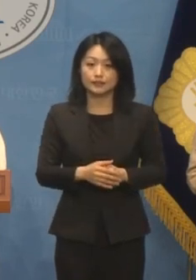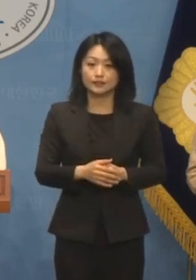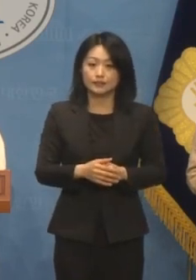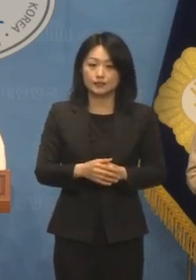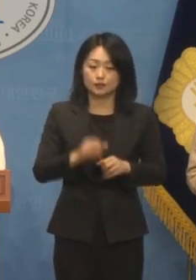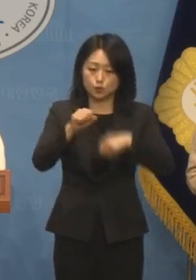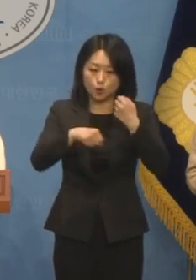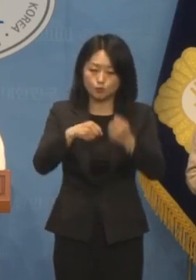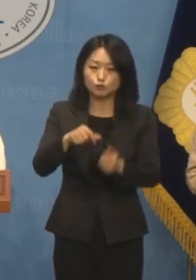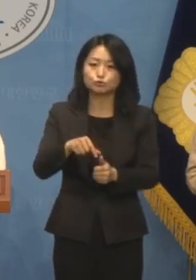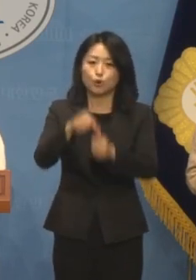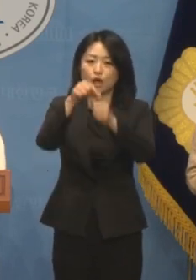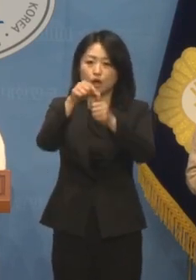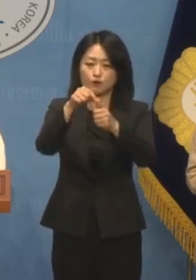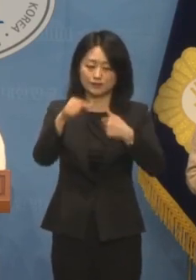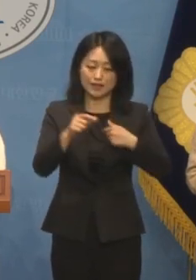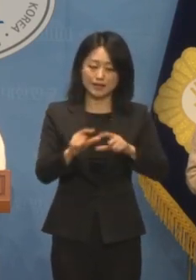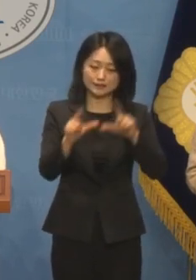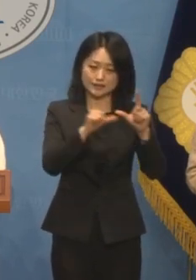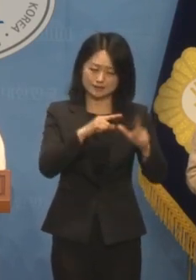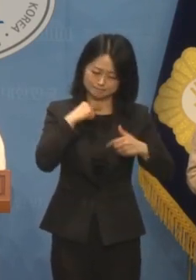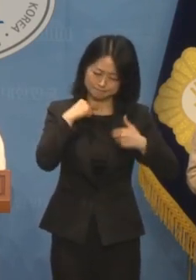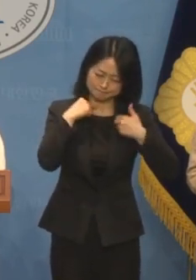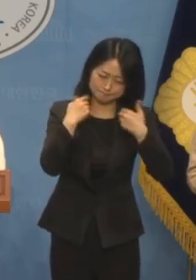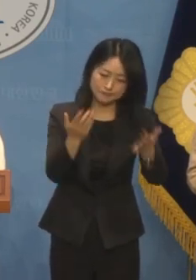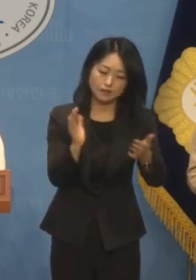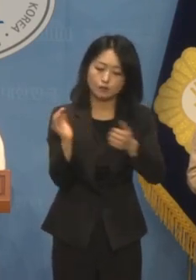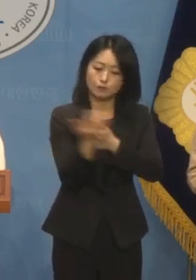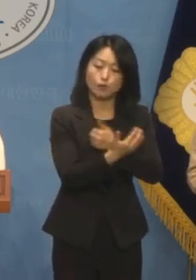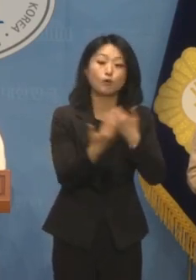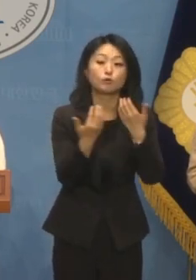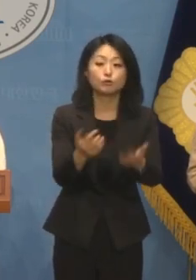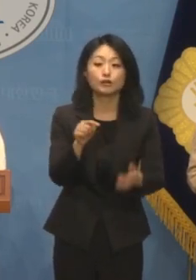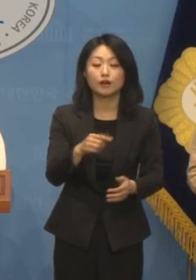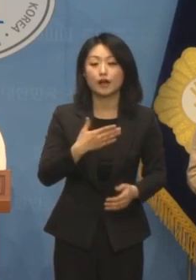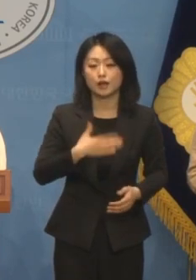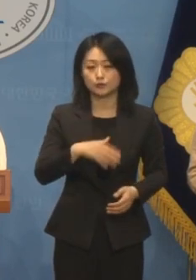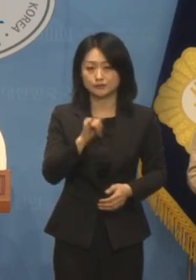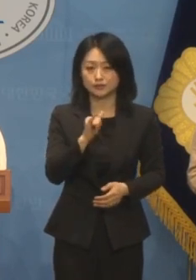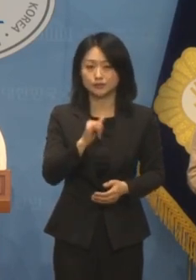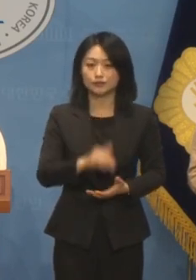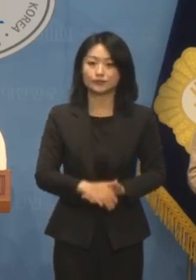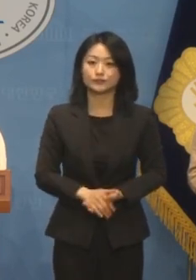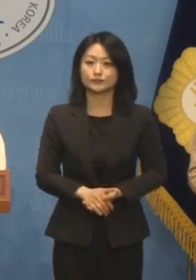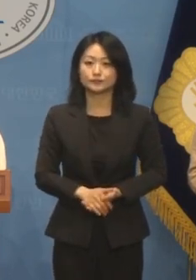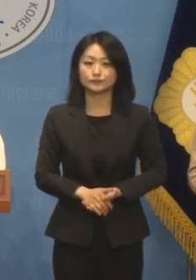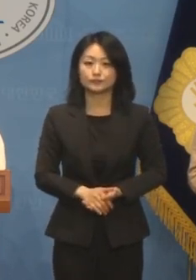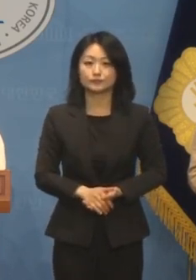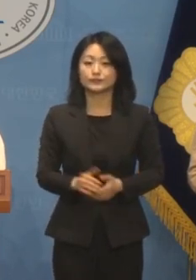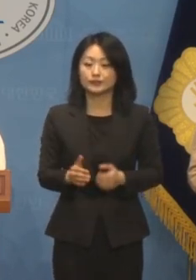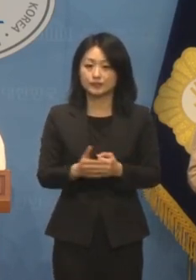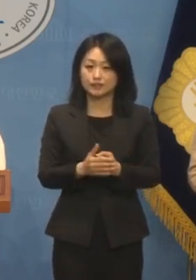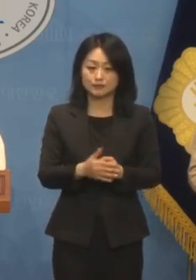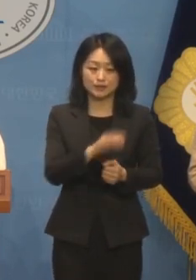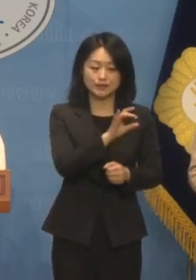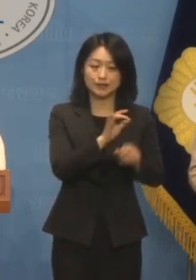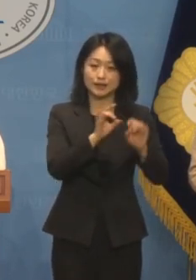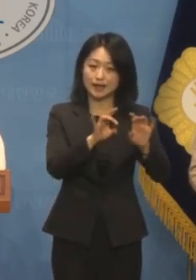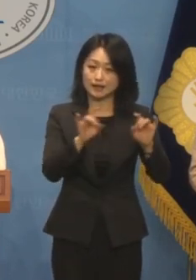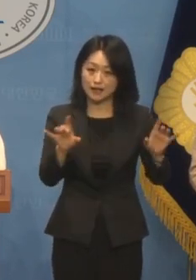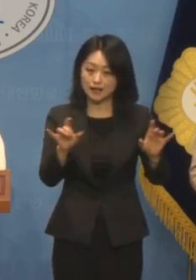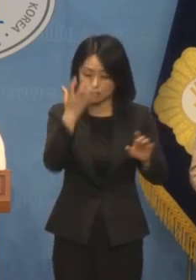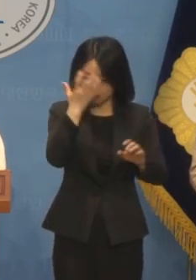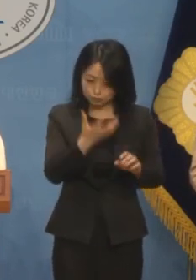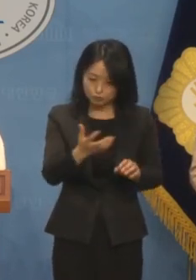구조하고 자신의 삶을 갈아서 헌신적으로 돌봄을 해오고 있다는 것도 잘 알고 있습니다. 그러기에 각자의 자리에서